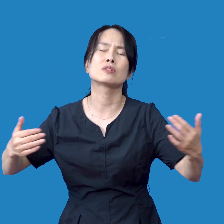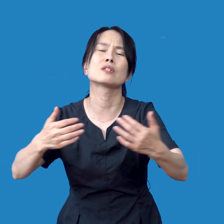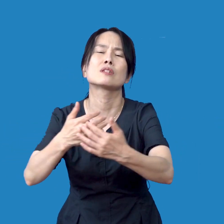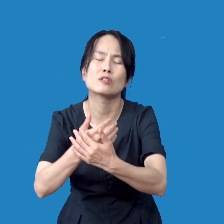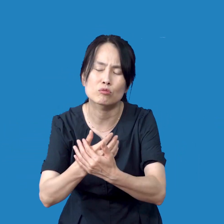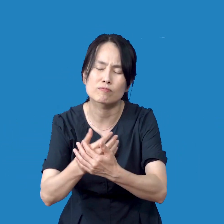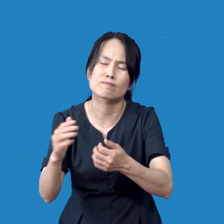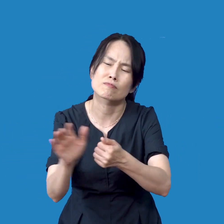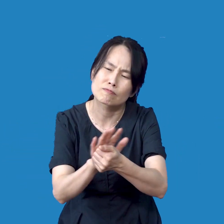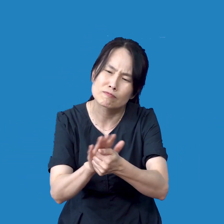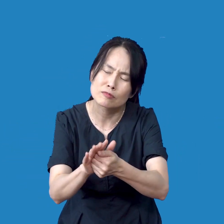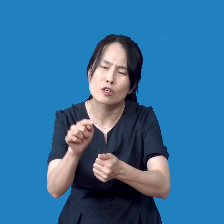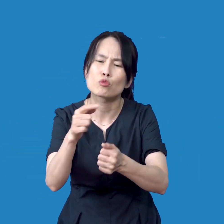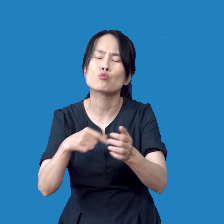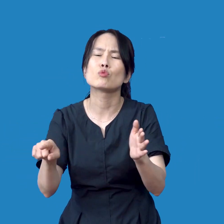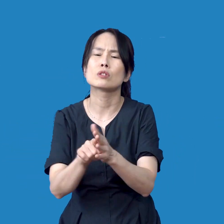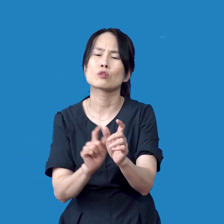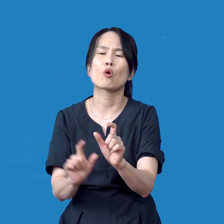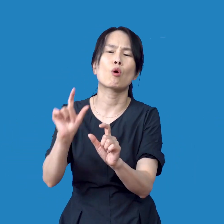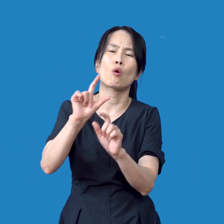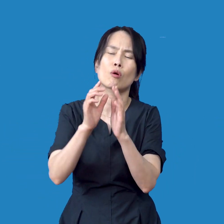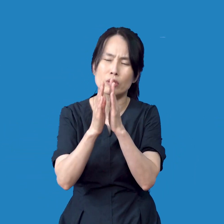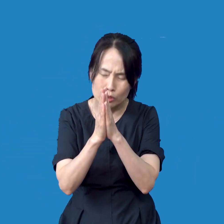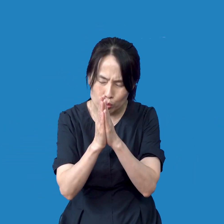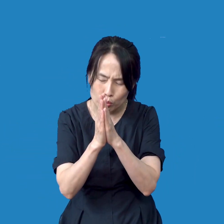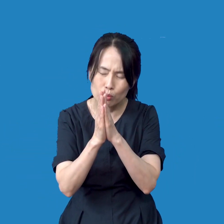그 사람을 위해서 더 기도해 주어야 합니다.